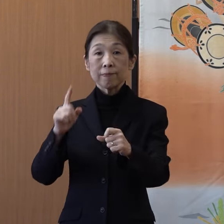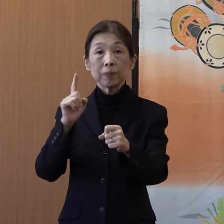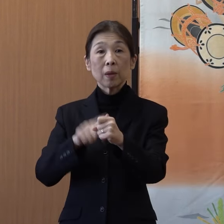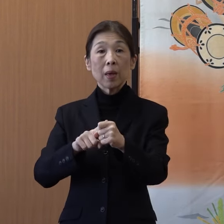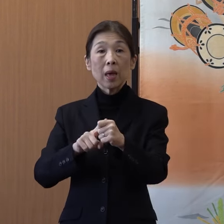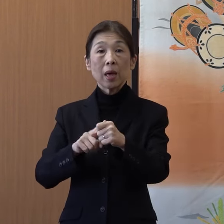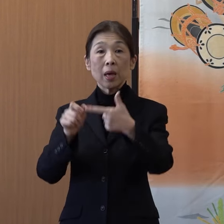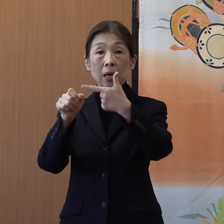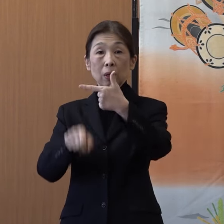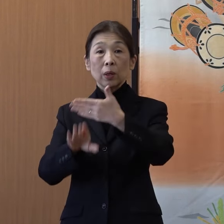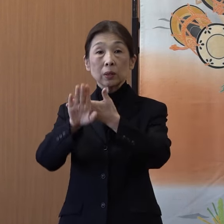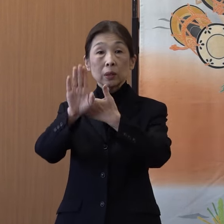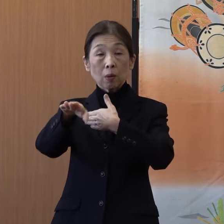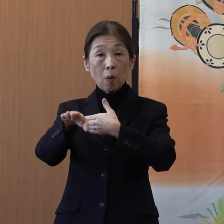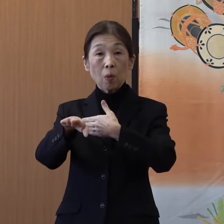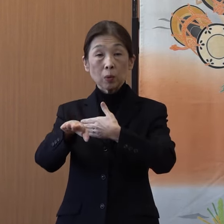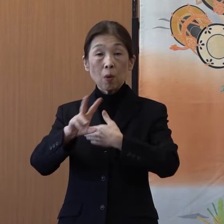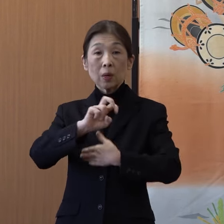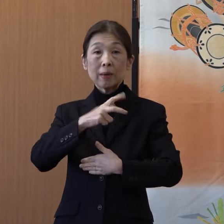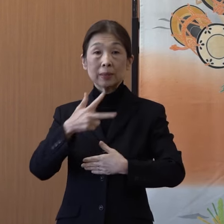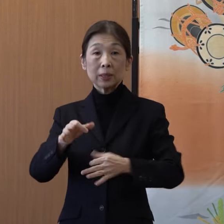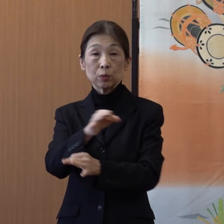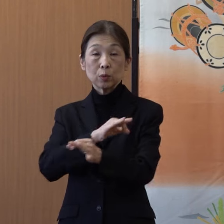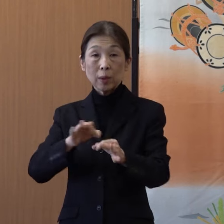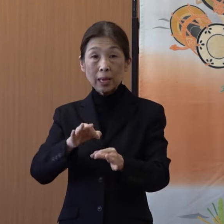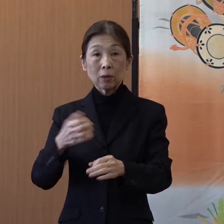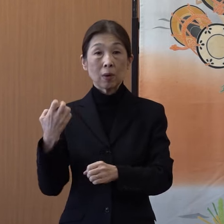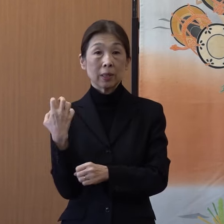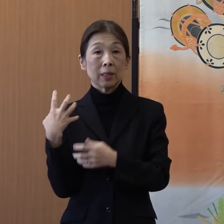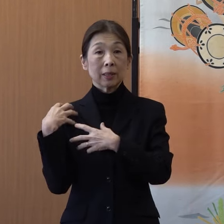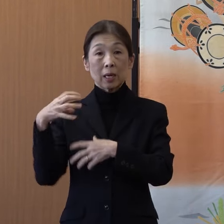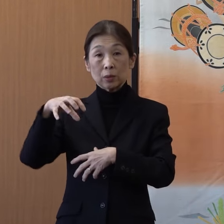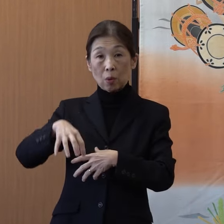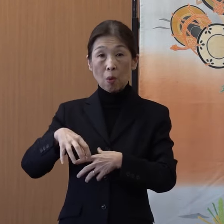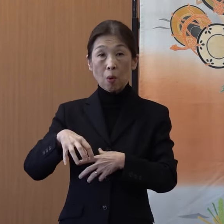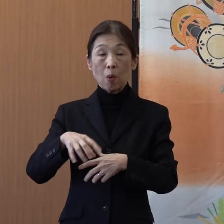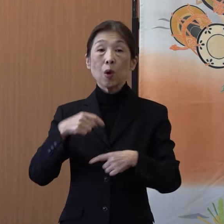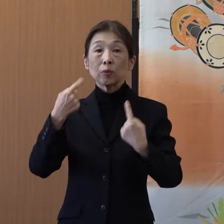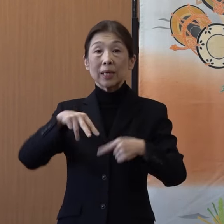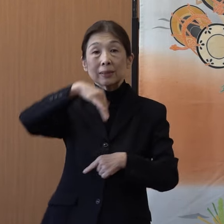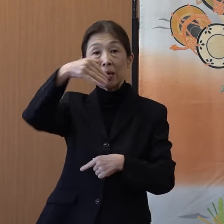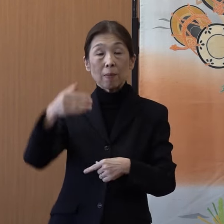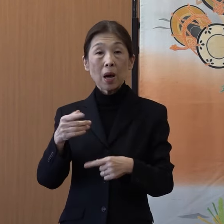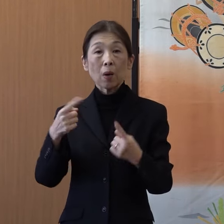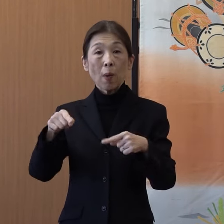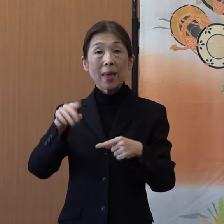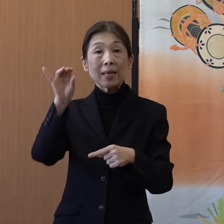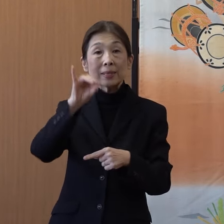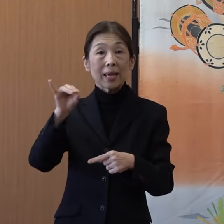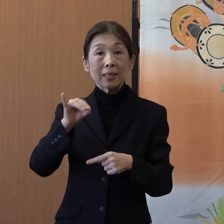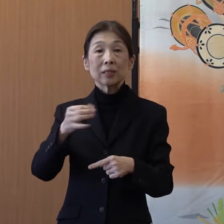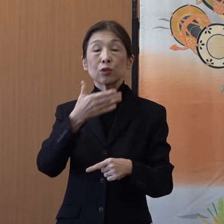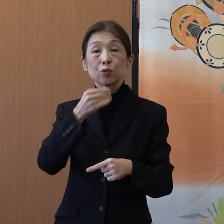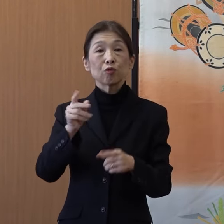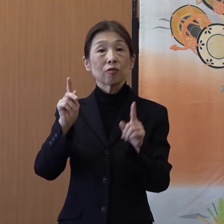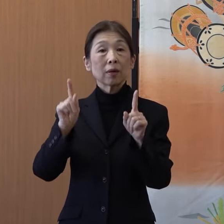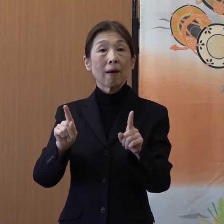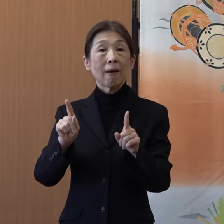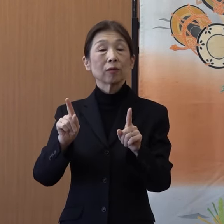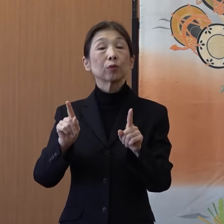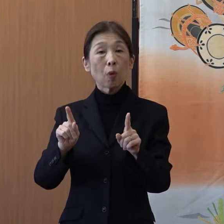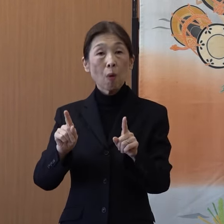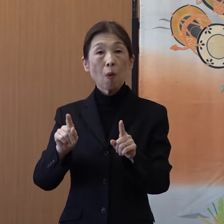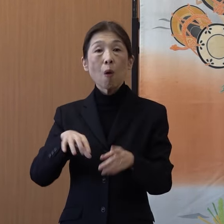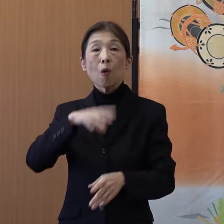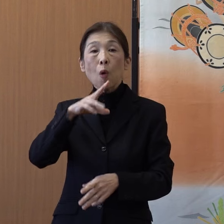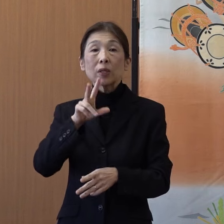以降の市の避難所は宇多津山公園健康交流センター千住閣と老人福